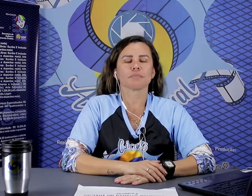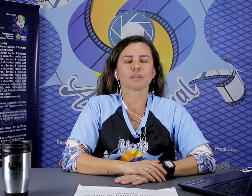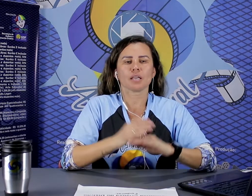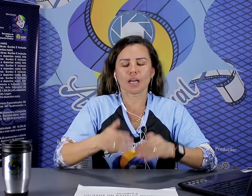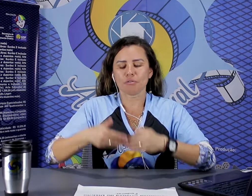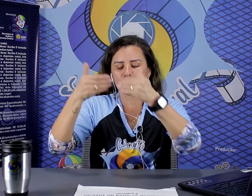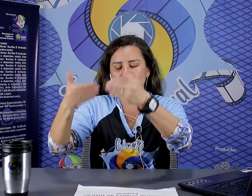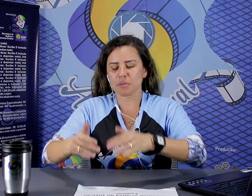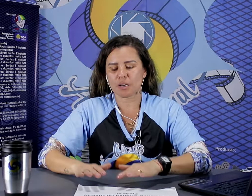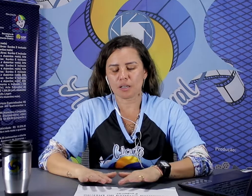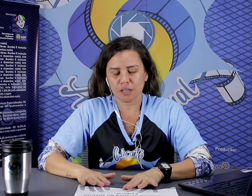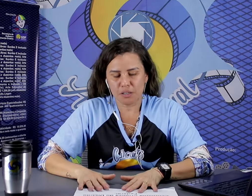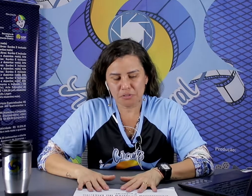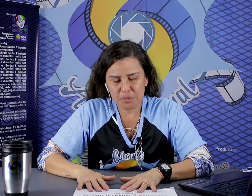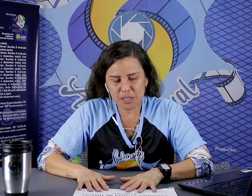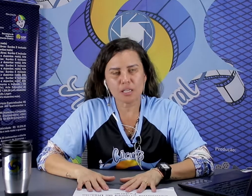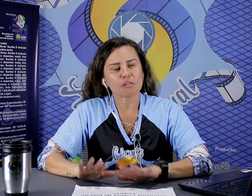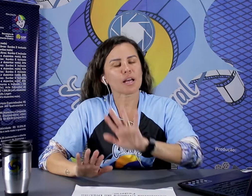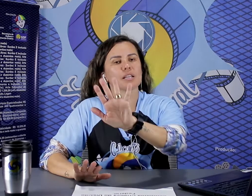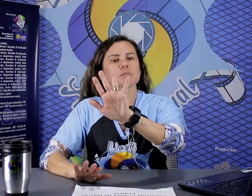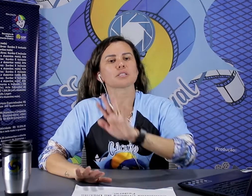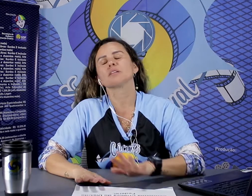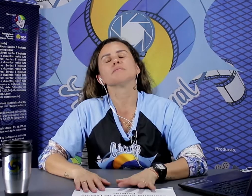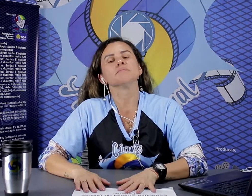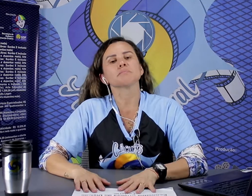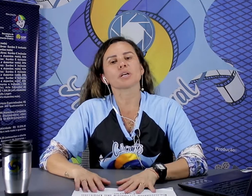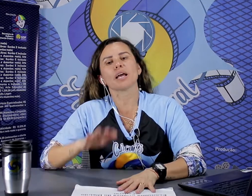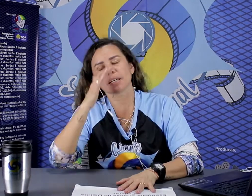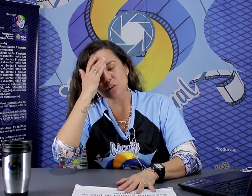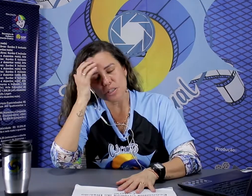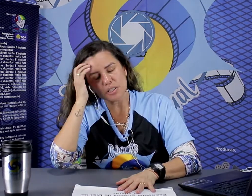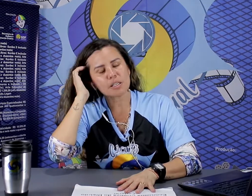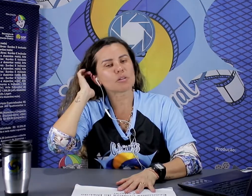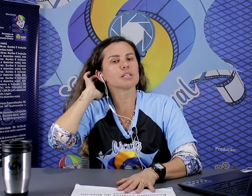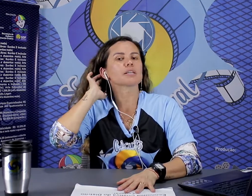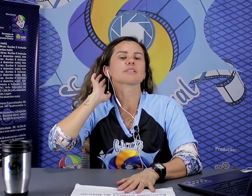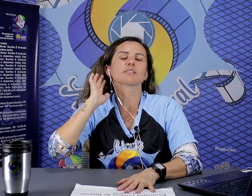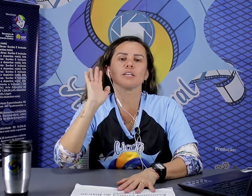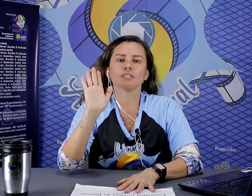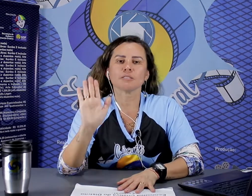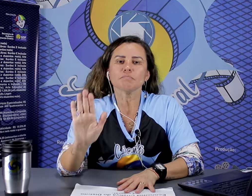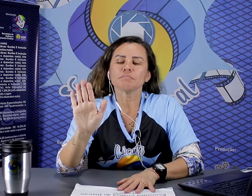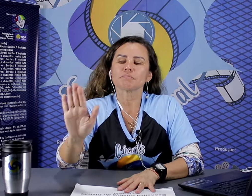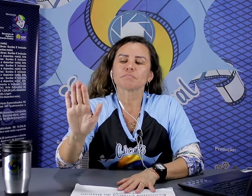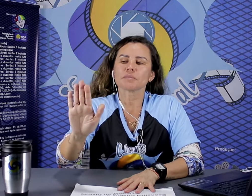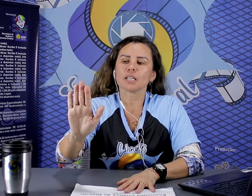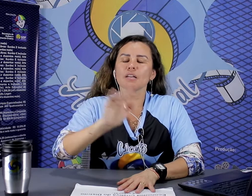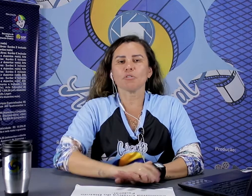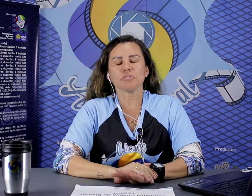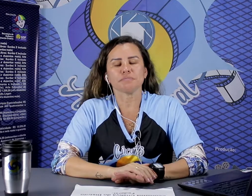E aí eu vou na família. Família, ele não quer Libras. Porque ele acredita que quando ele crescer, ele vai ouvir.